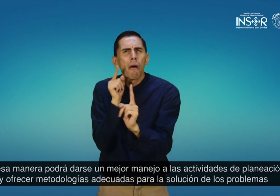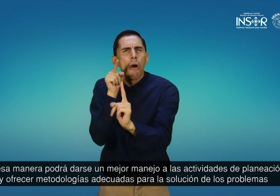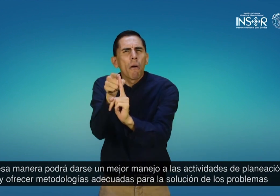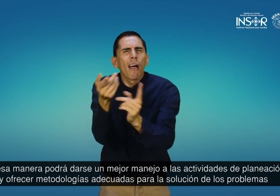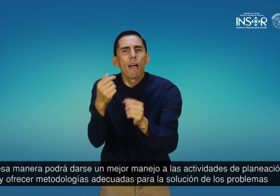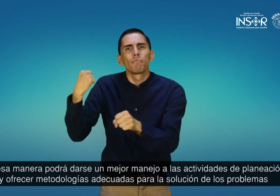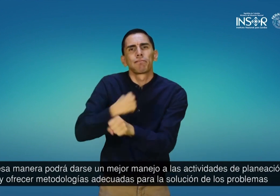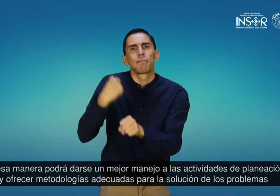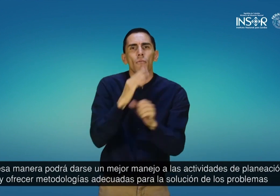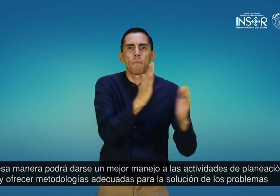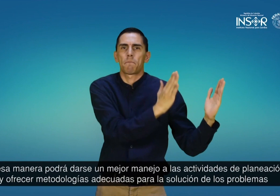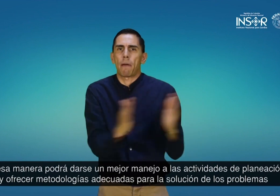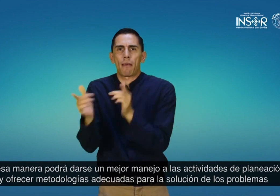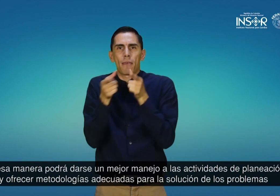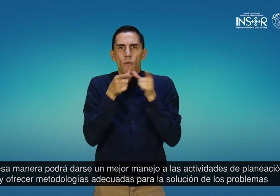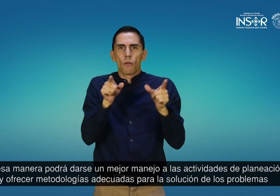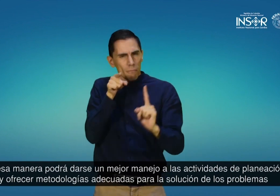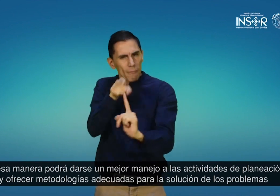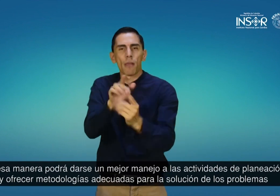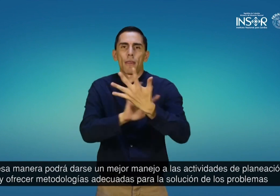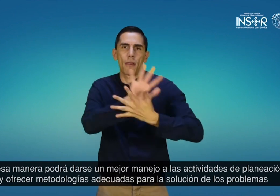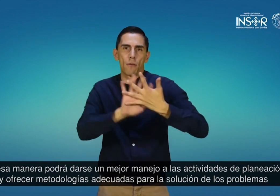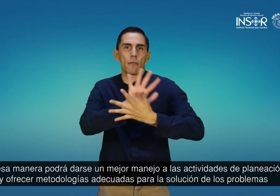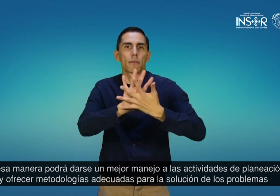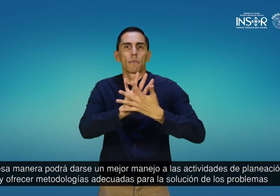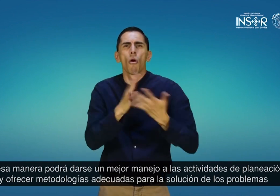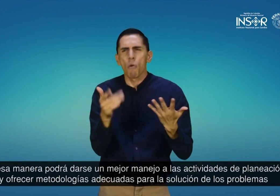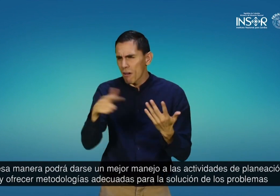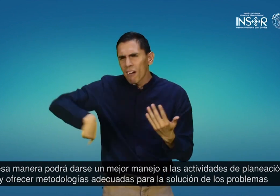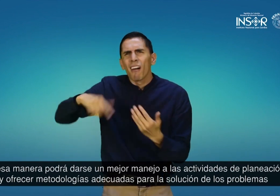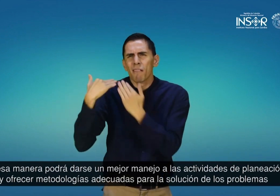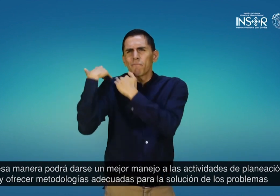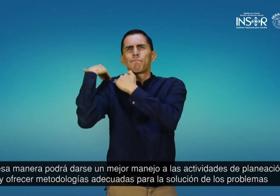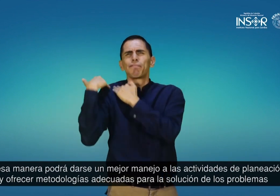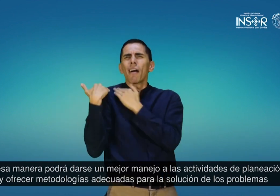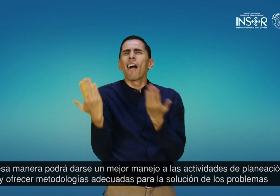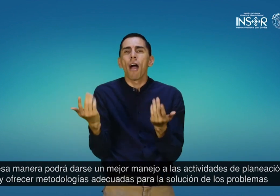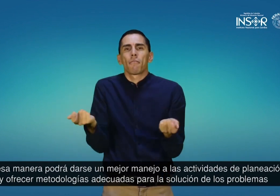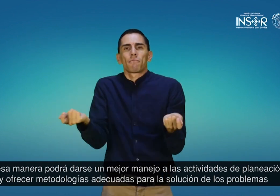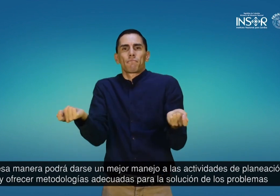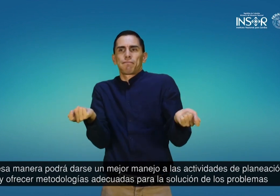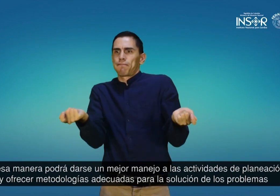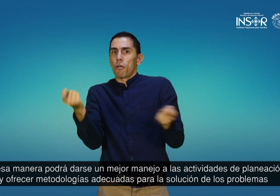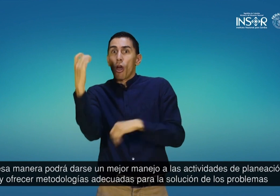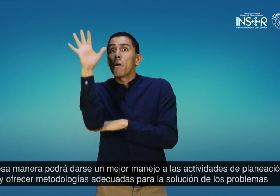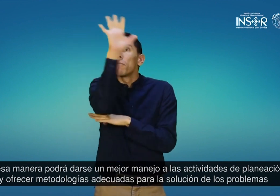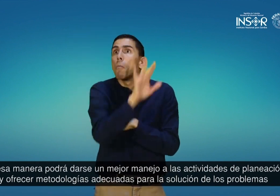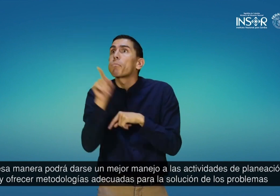podrá darse un mejor manejo a las actividades de planeación y ofrecer metodologías adecuadas para la